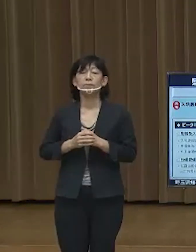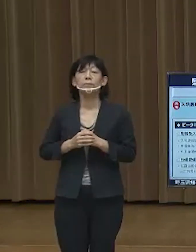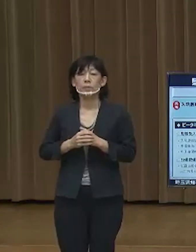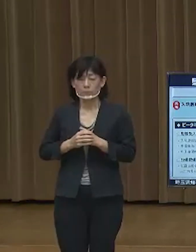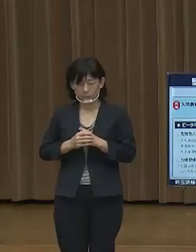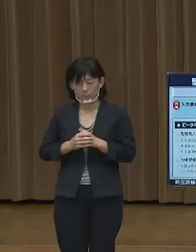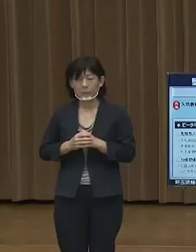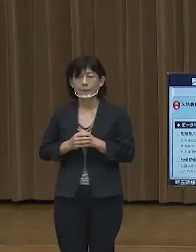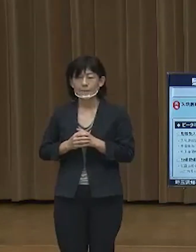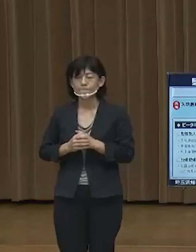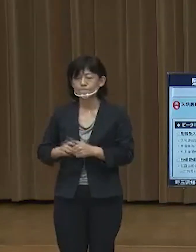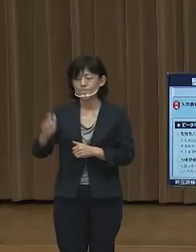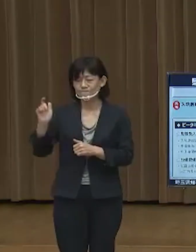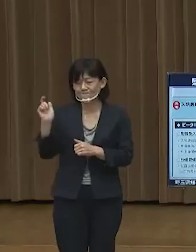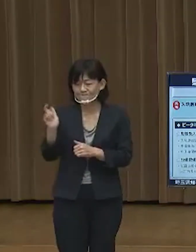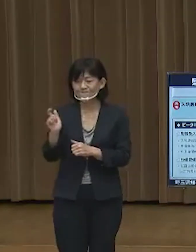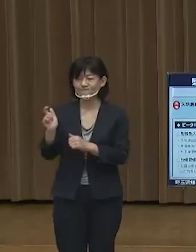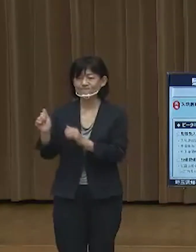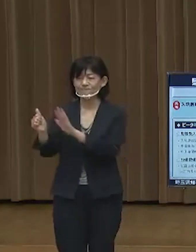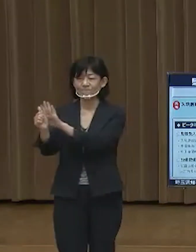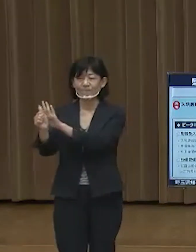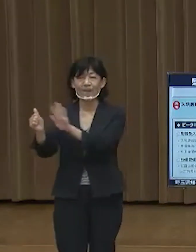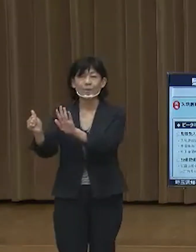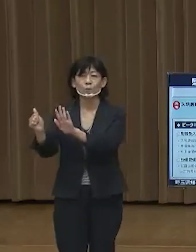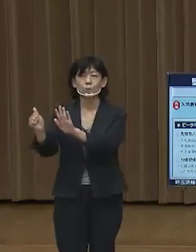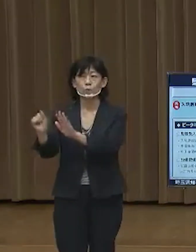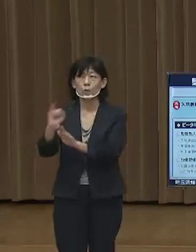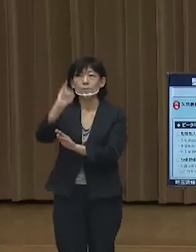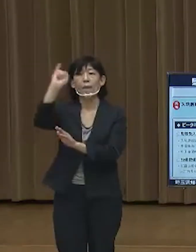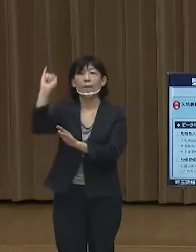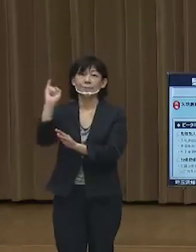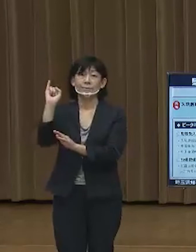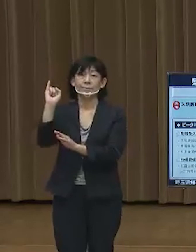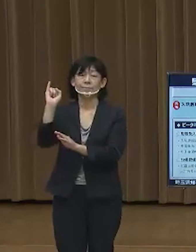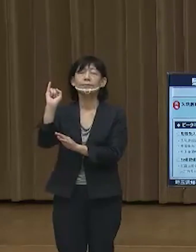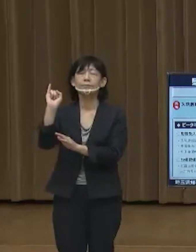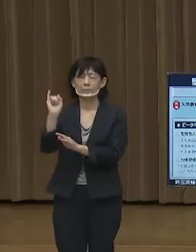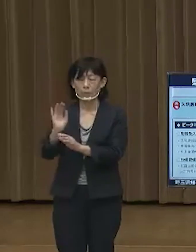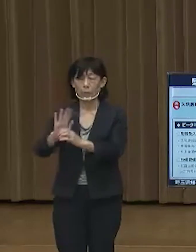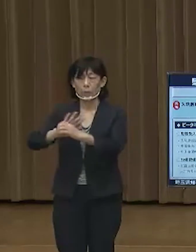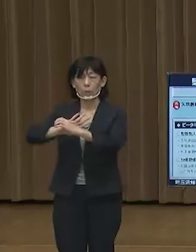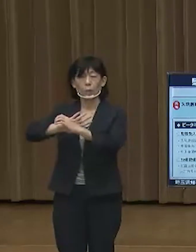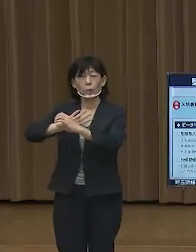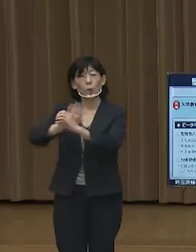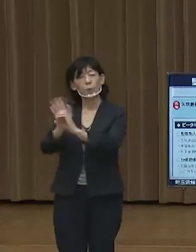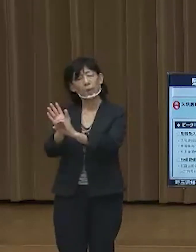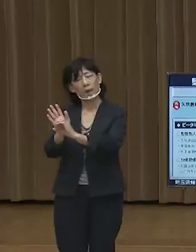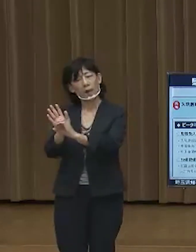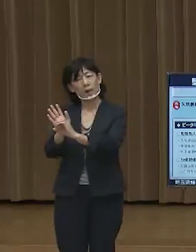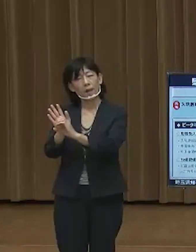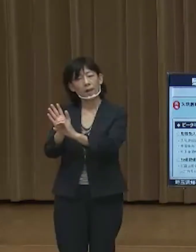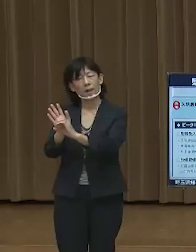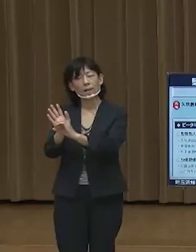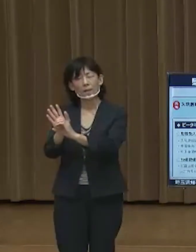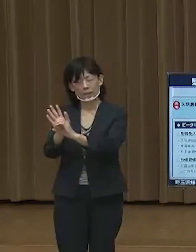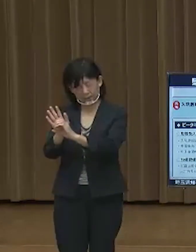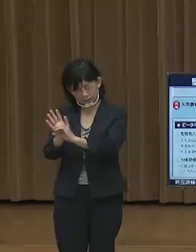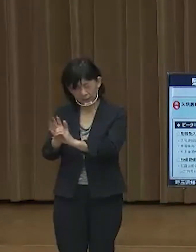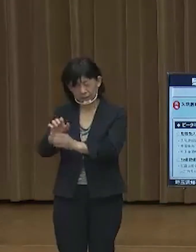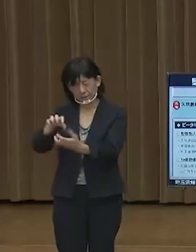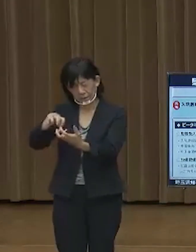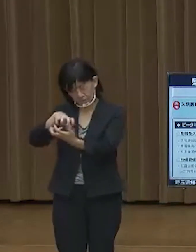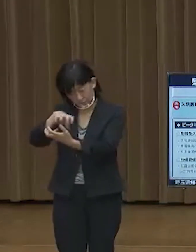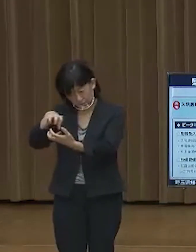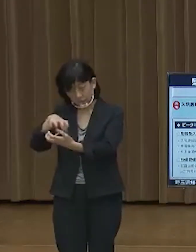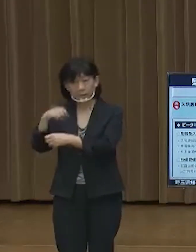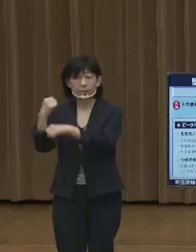手堅い陣容という印象はありますが、コロナ禍をこれを機化として IT 化